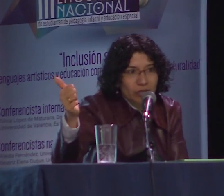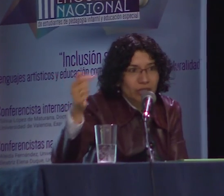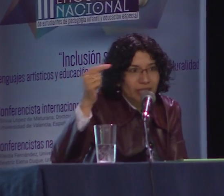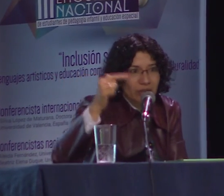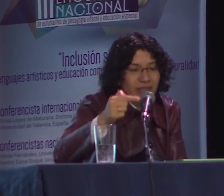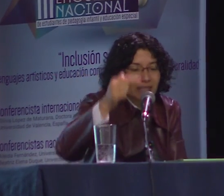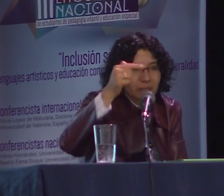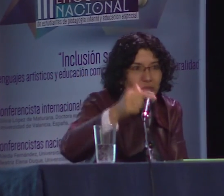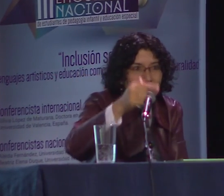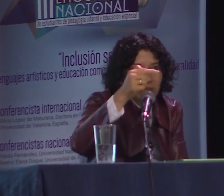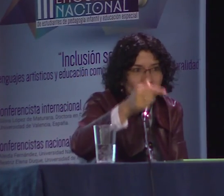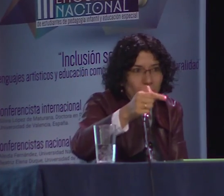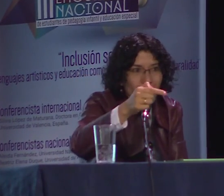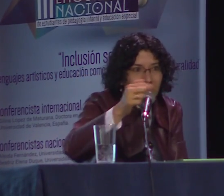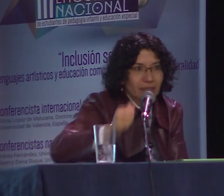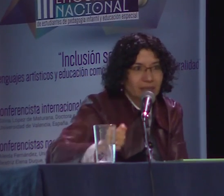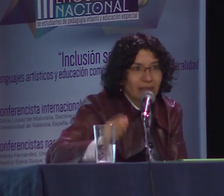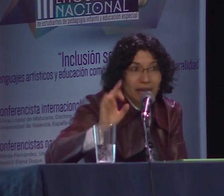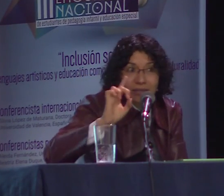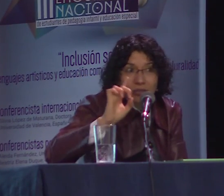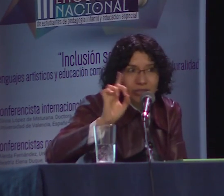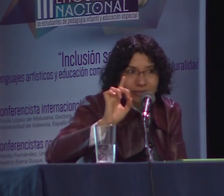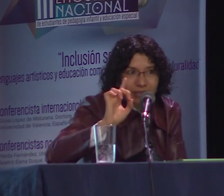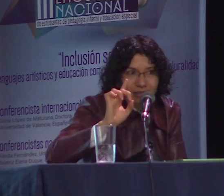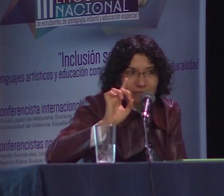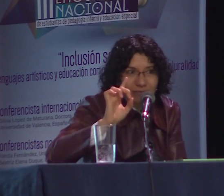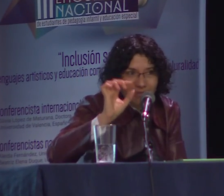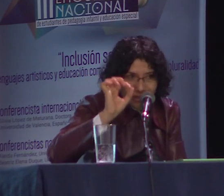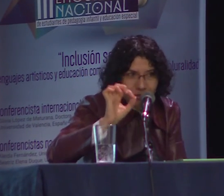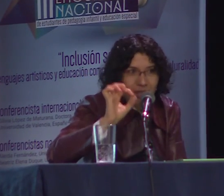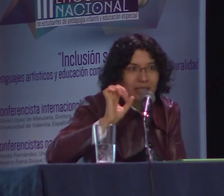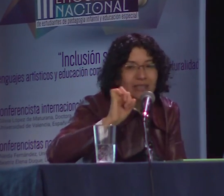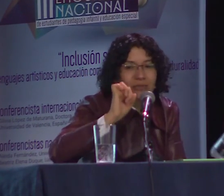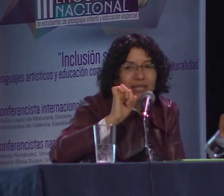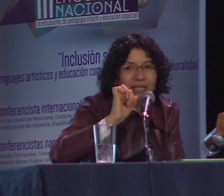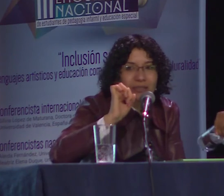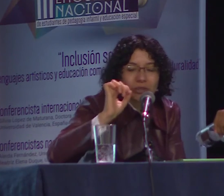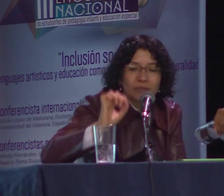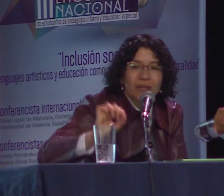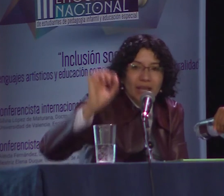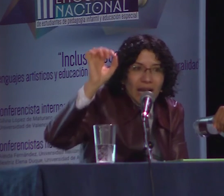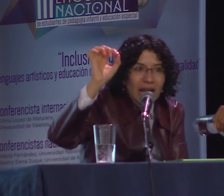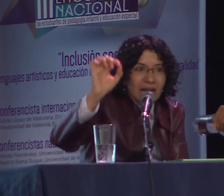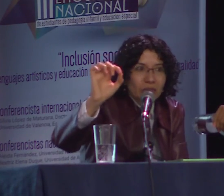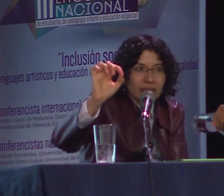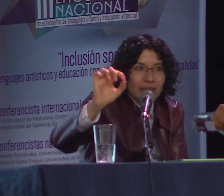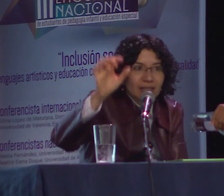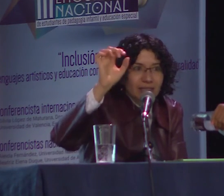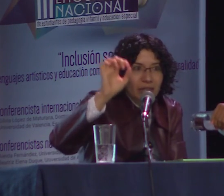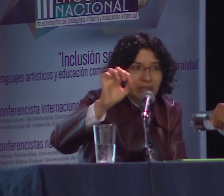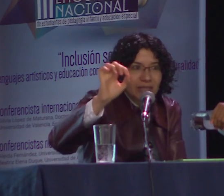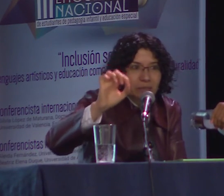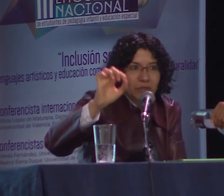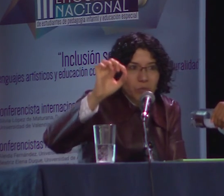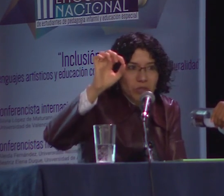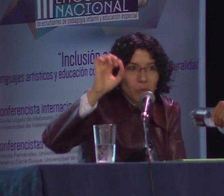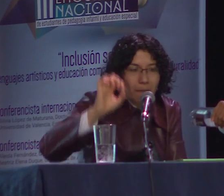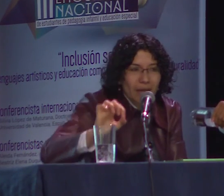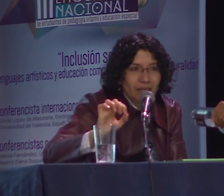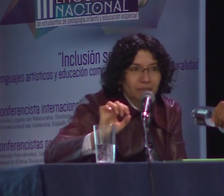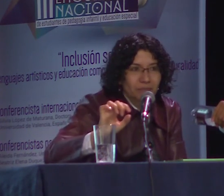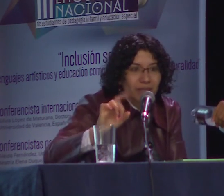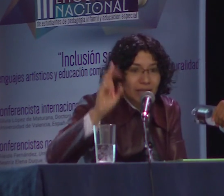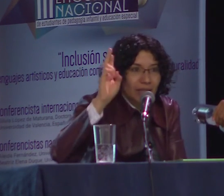los gobernadores deben tener presupuesto para, antes no se hacía, es una aclaración. A los alcaldes deben tener